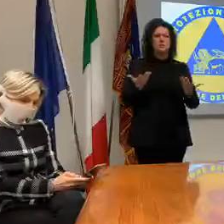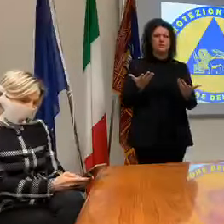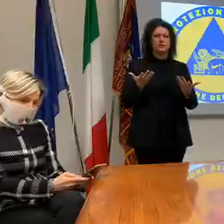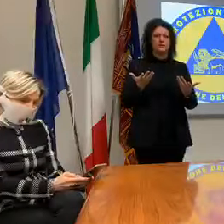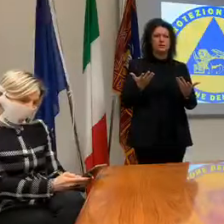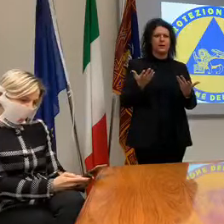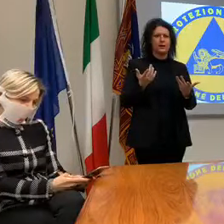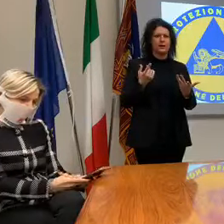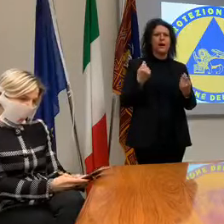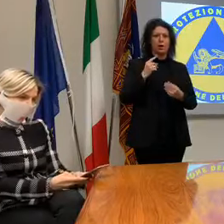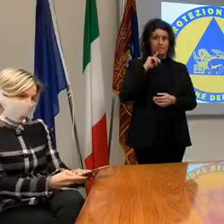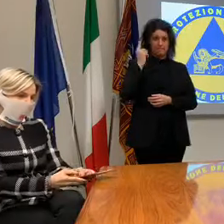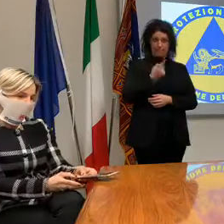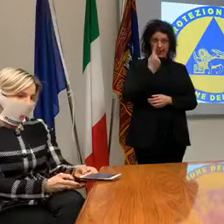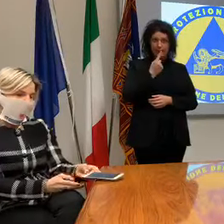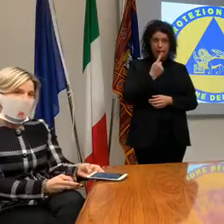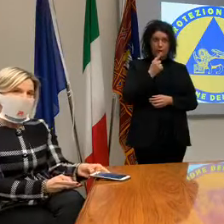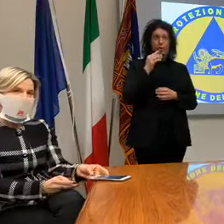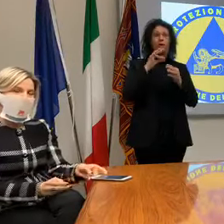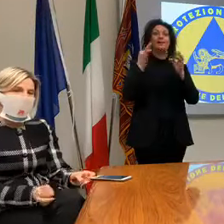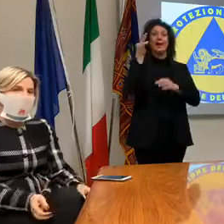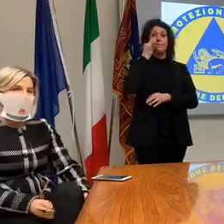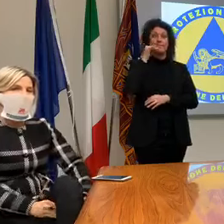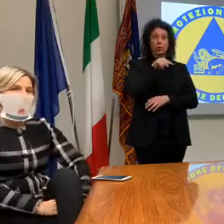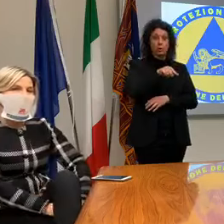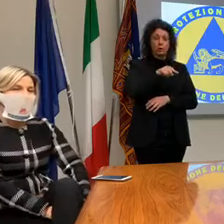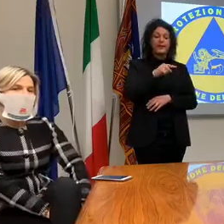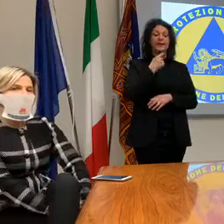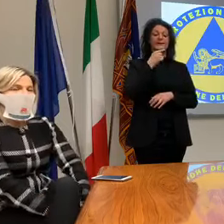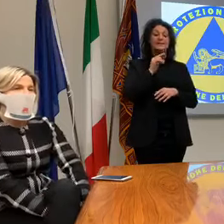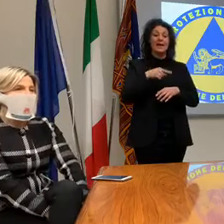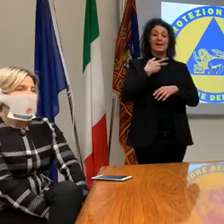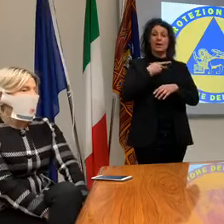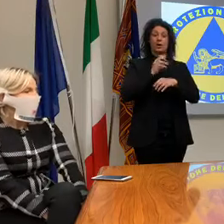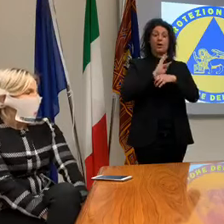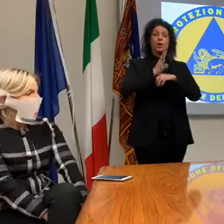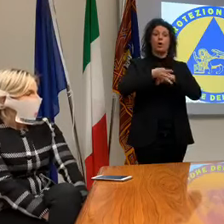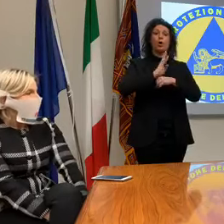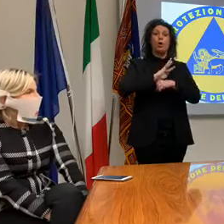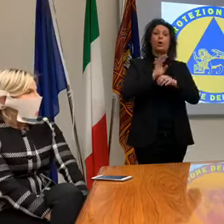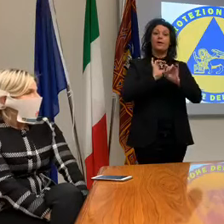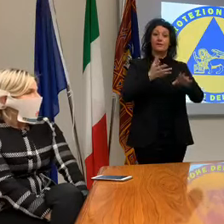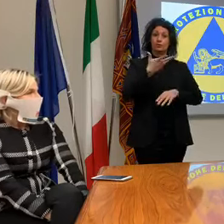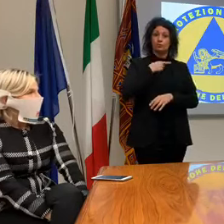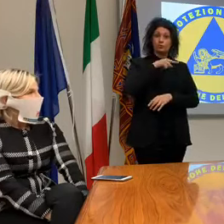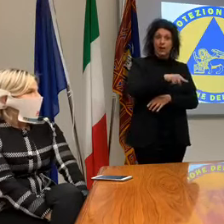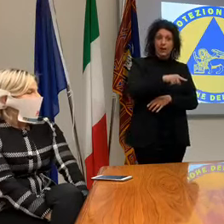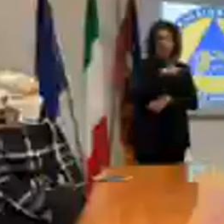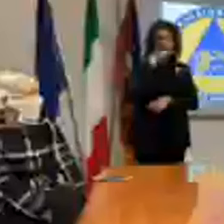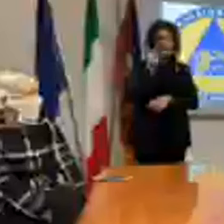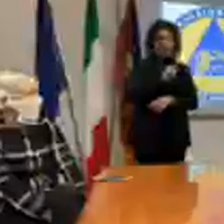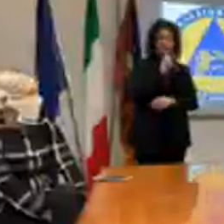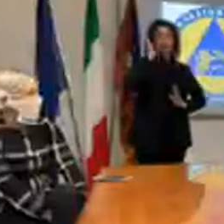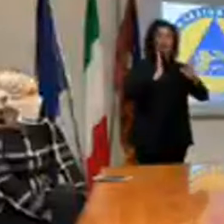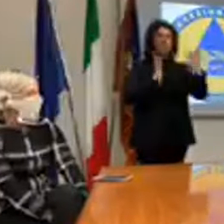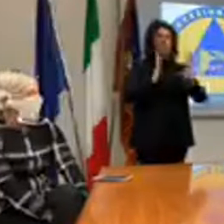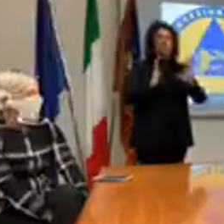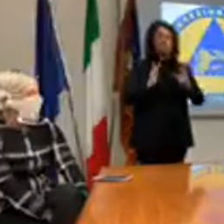sintomatico dell'asintomatico, in linea di principio vi dico di sì, ma se vi dico che è interessante testare l'asintomatico